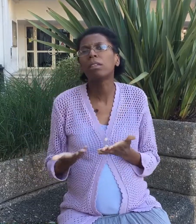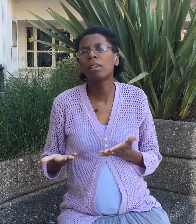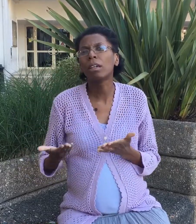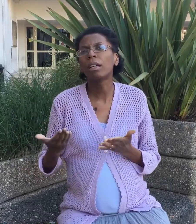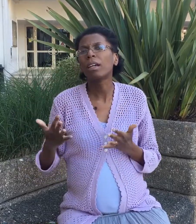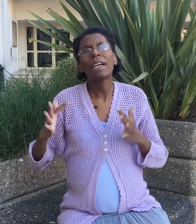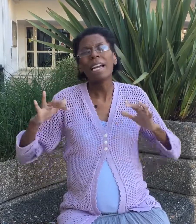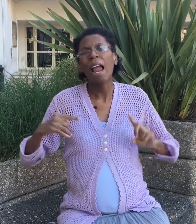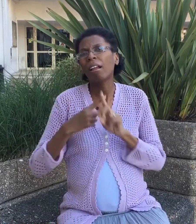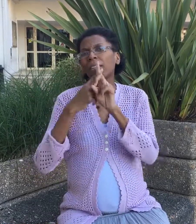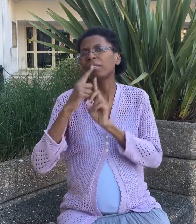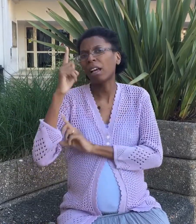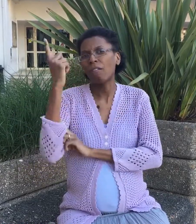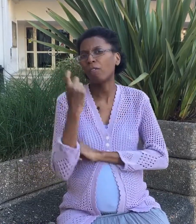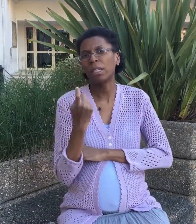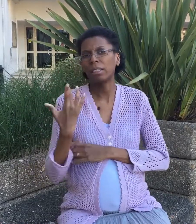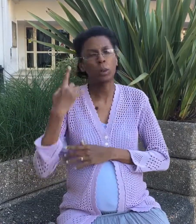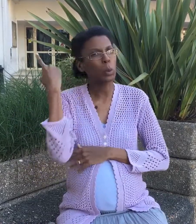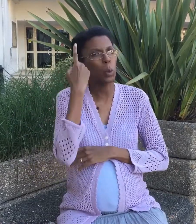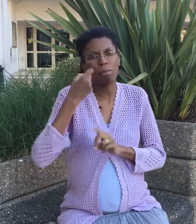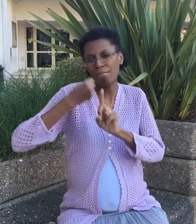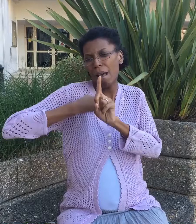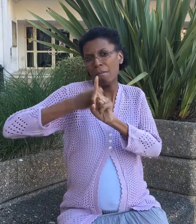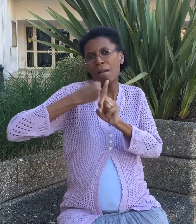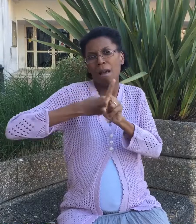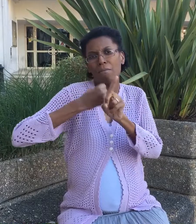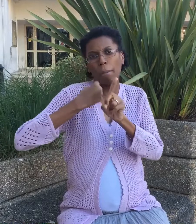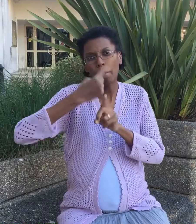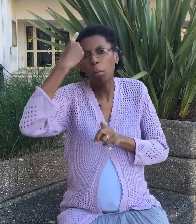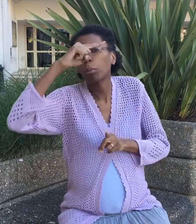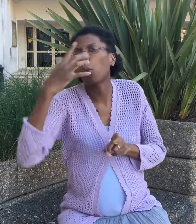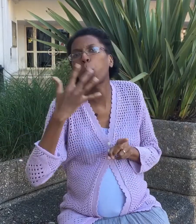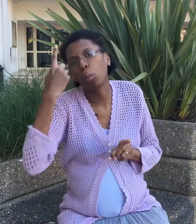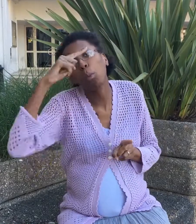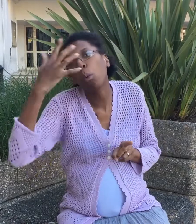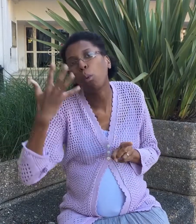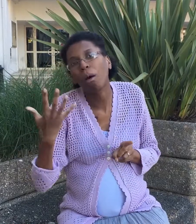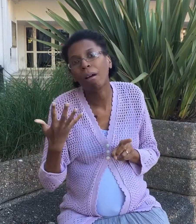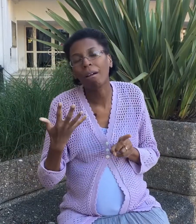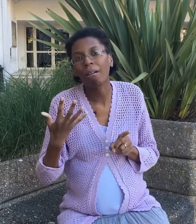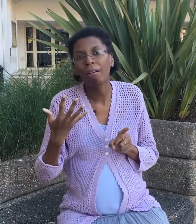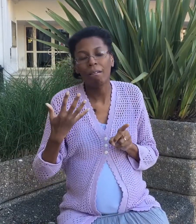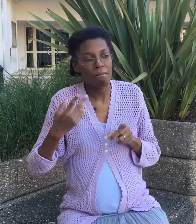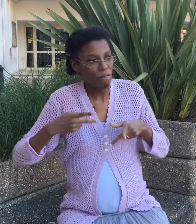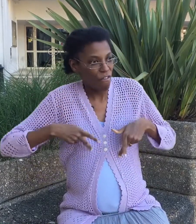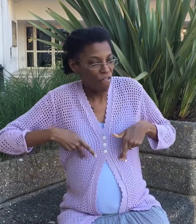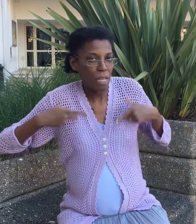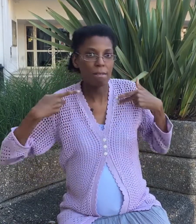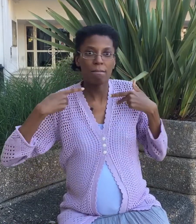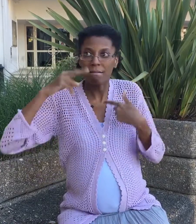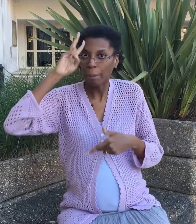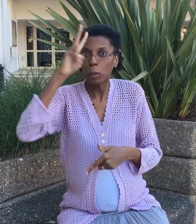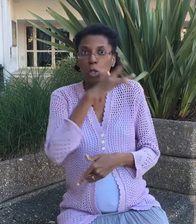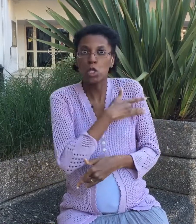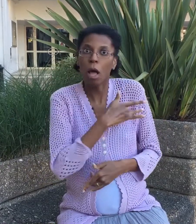Depuis toujours, notre Église a défendu un style de vie